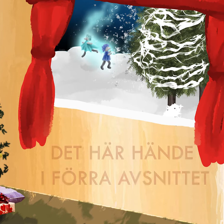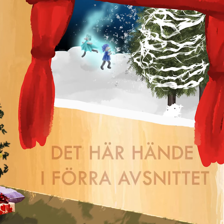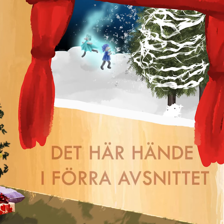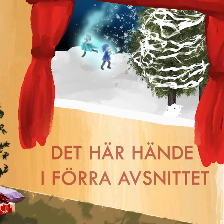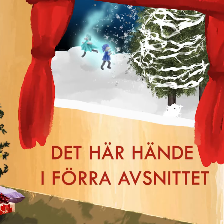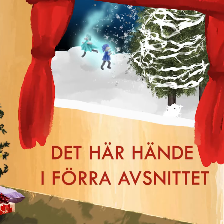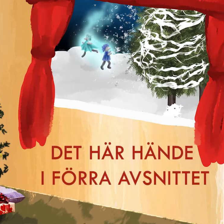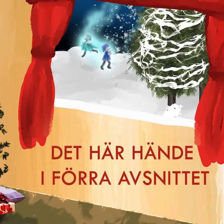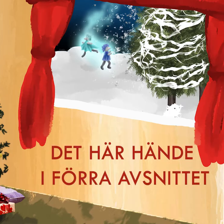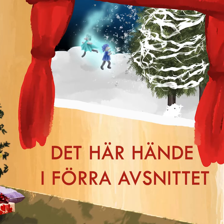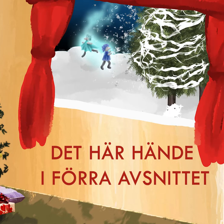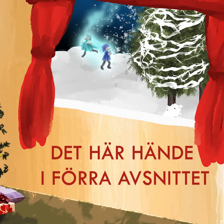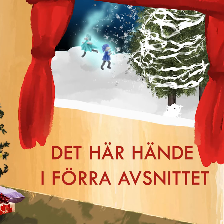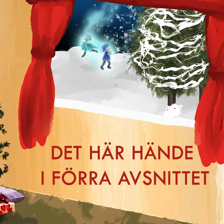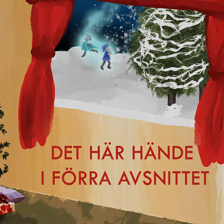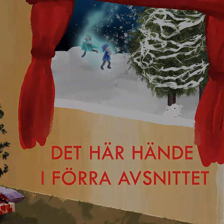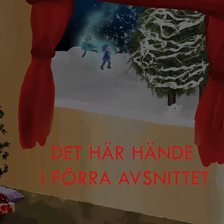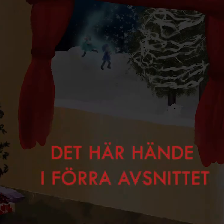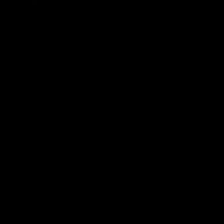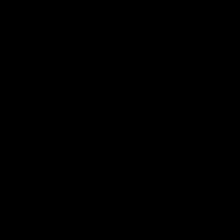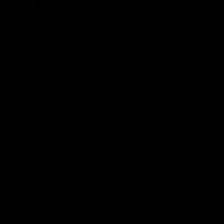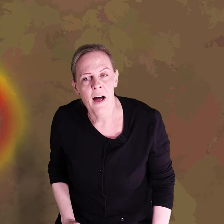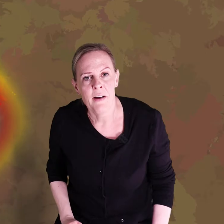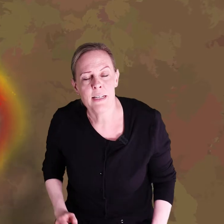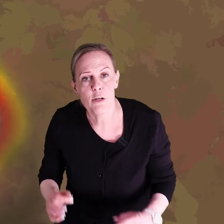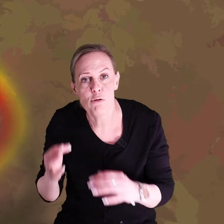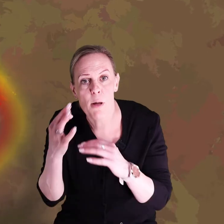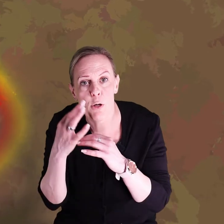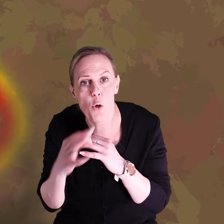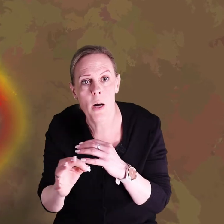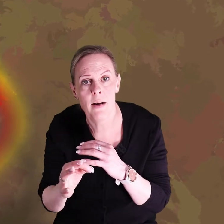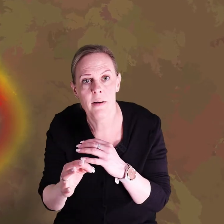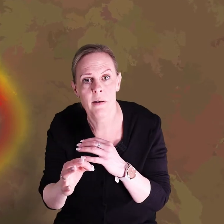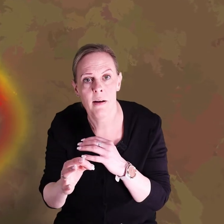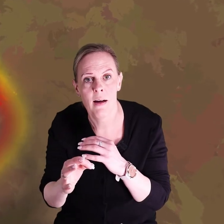Det här hände i förra avsnittet. Det ser ut som guld.